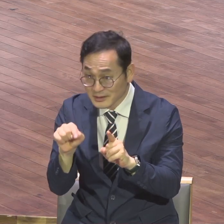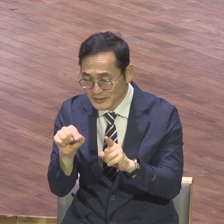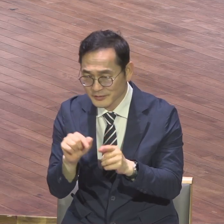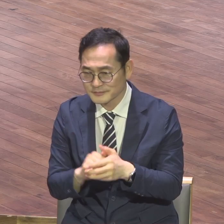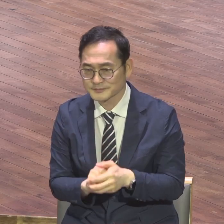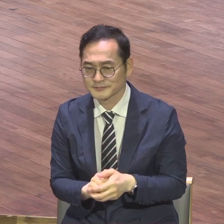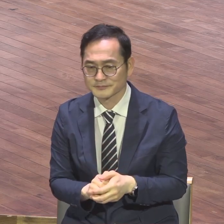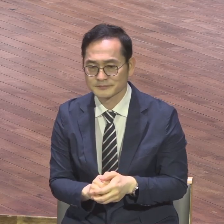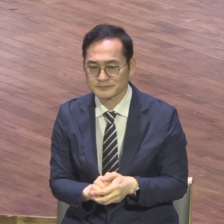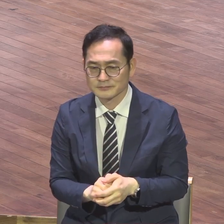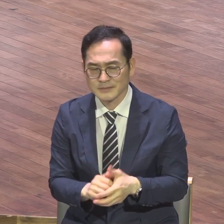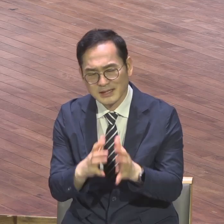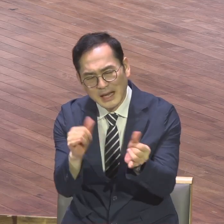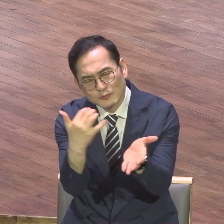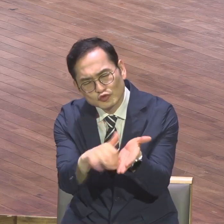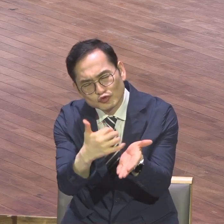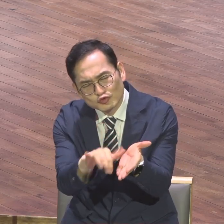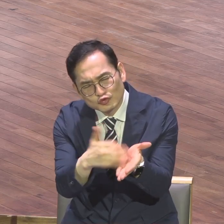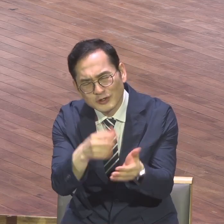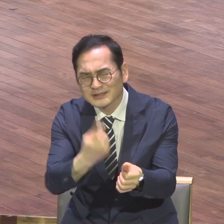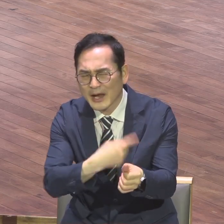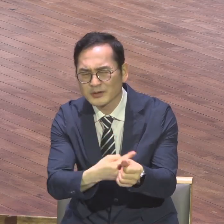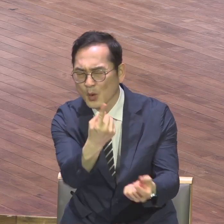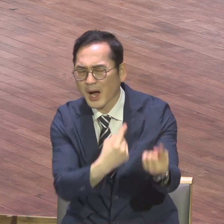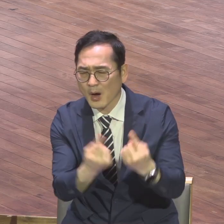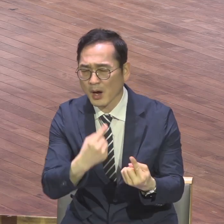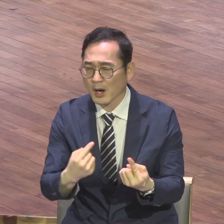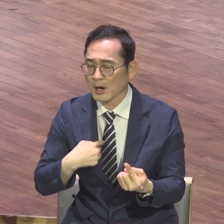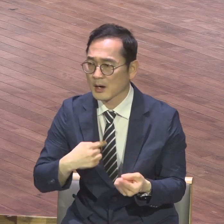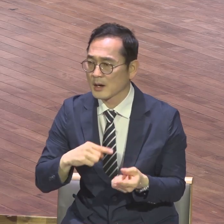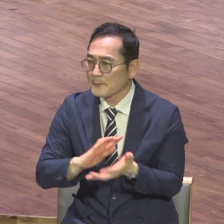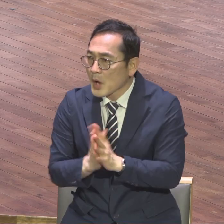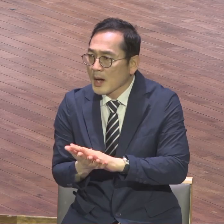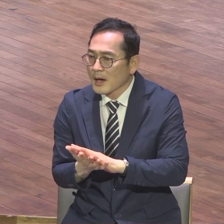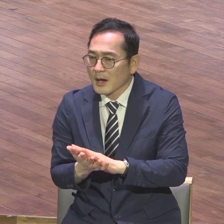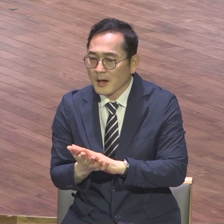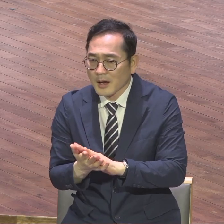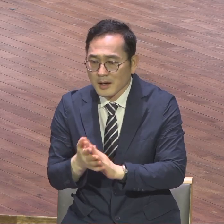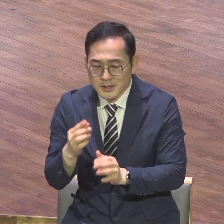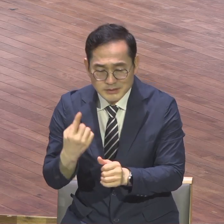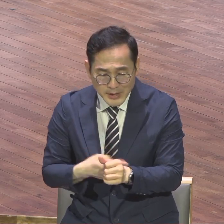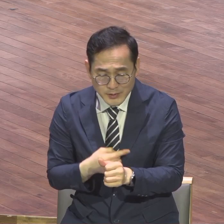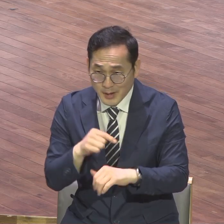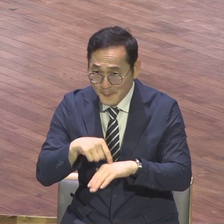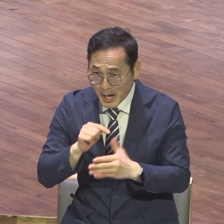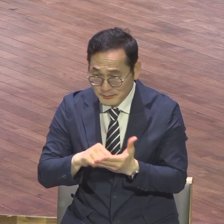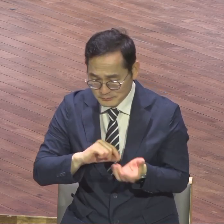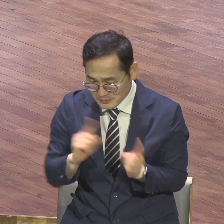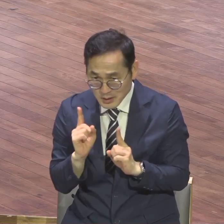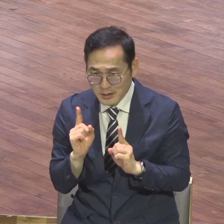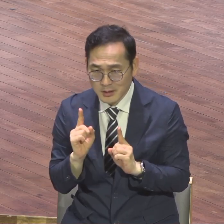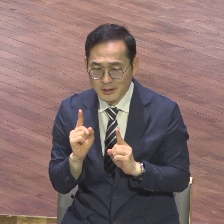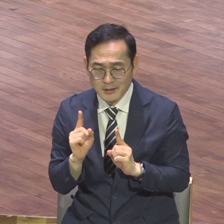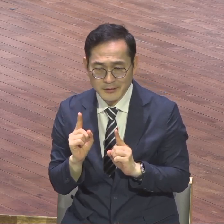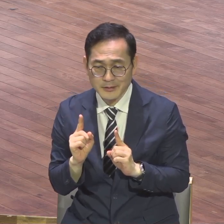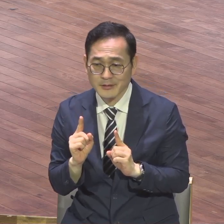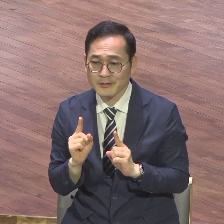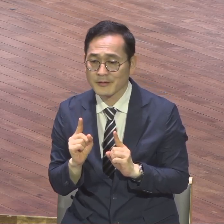여기에 수적인 이 성장은 따라오는 결과예요. 내가 은혜를 받으니까, 내 심령이 부흥되니까, 내